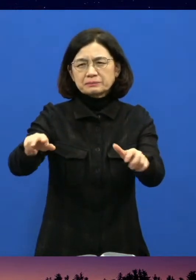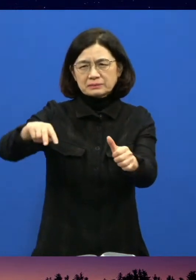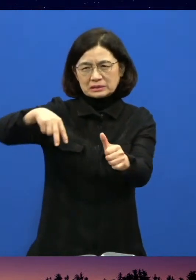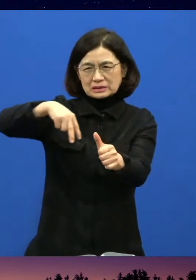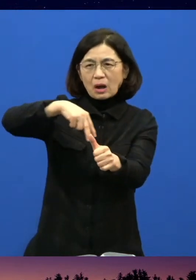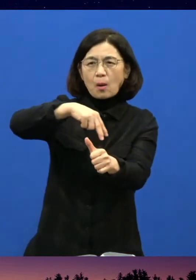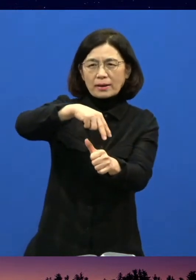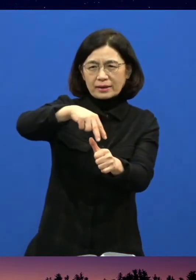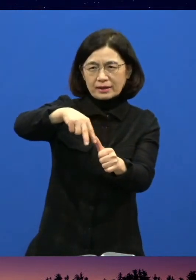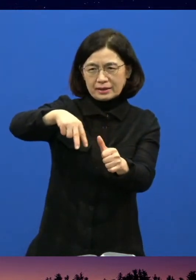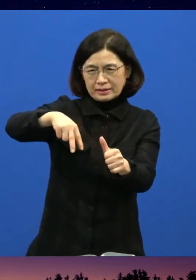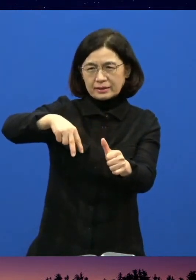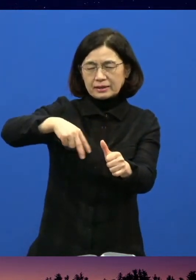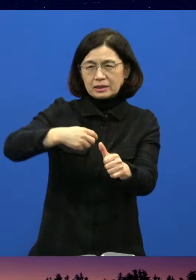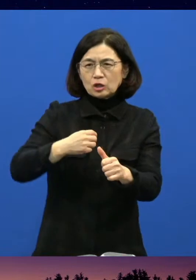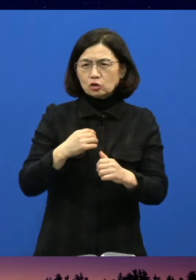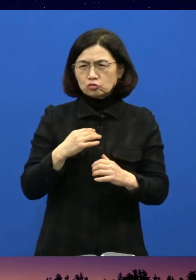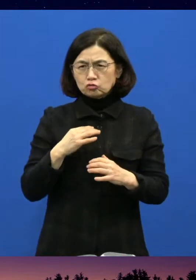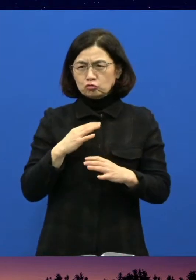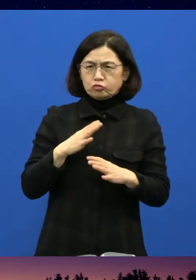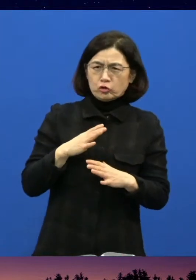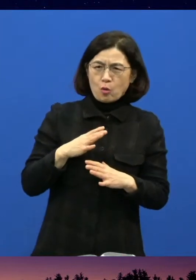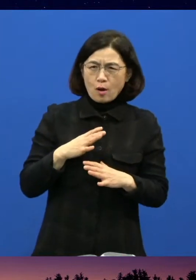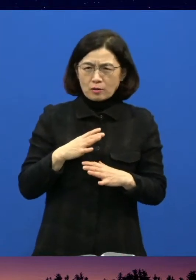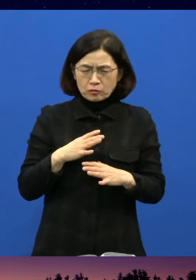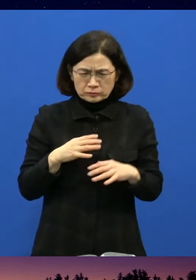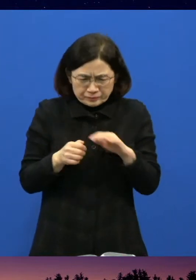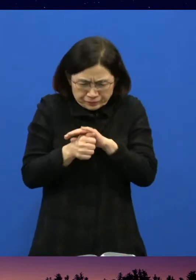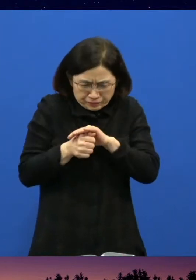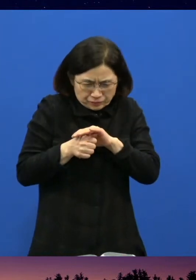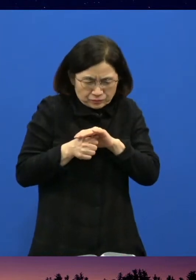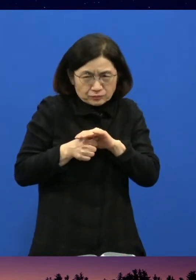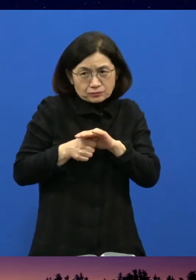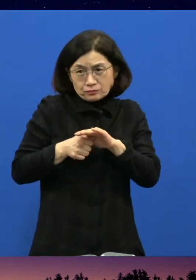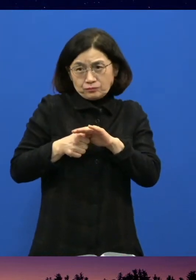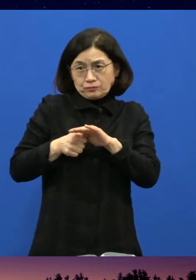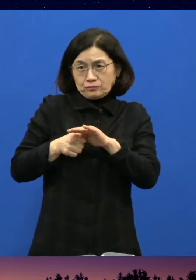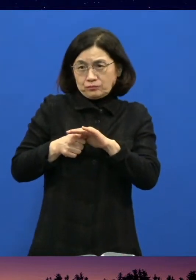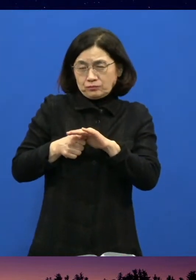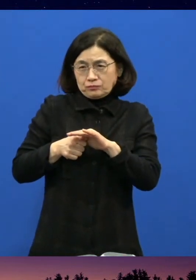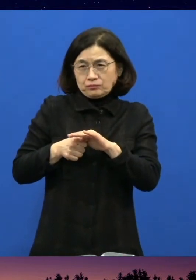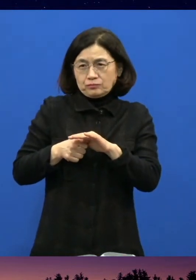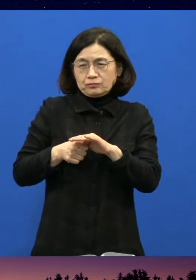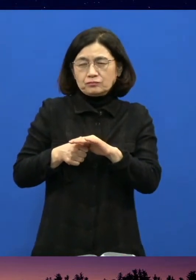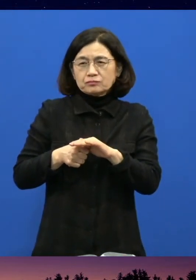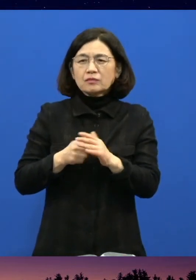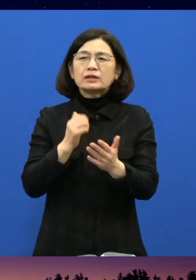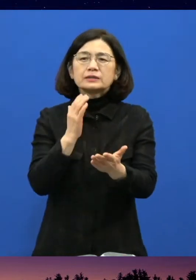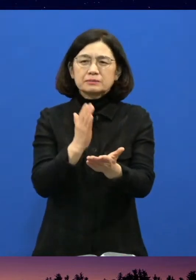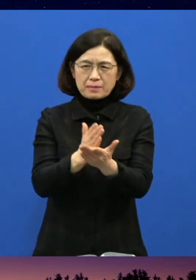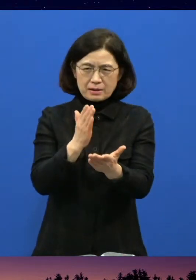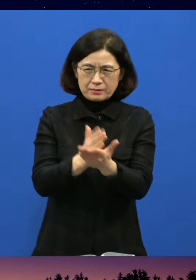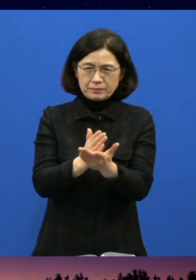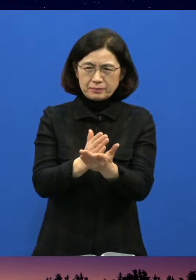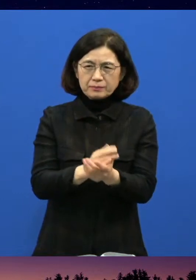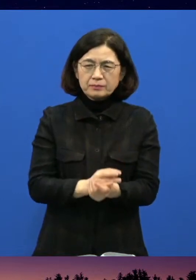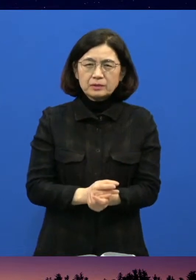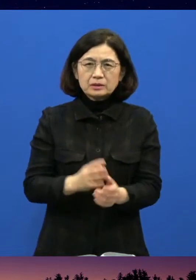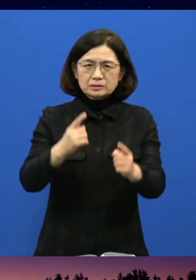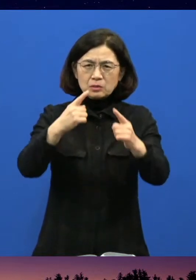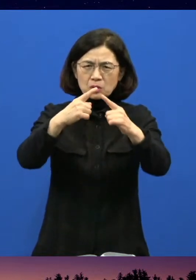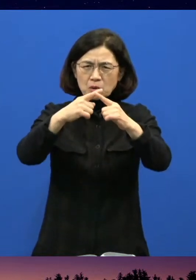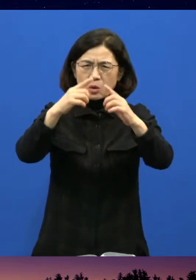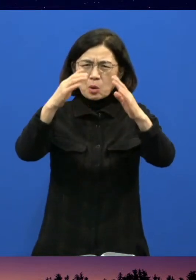자꾸 두려워하고 자꾸 움츠려들고 지금 많은 교회들 가운데도 그렇고요.